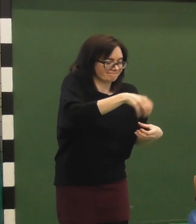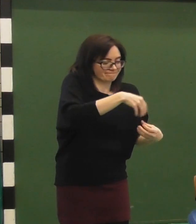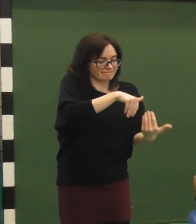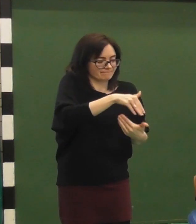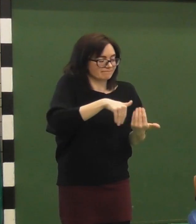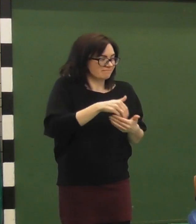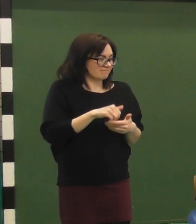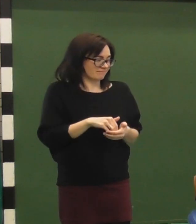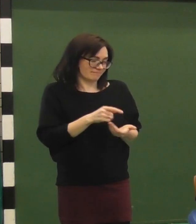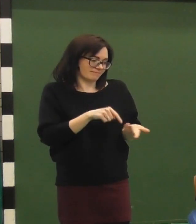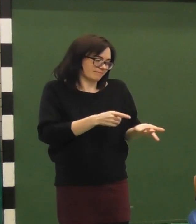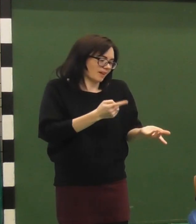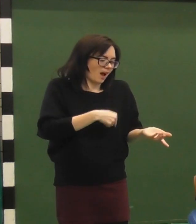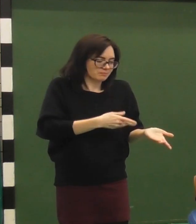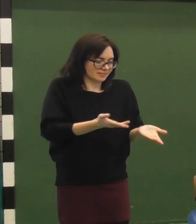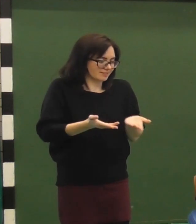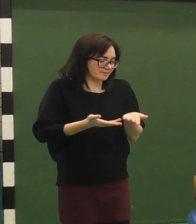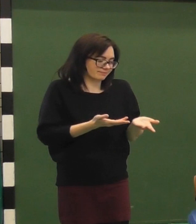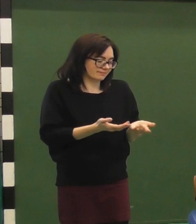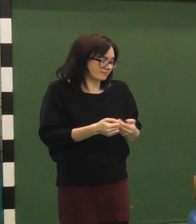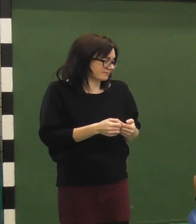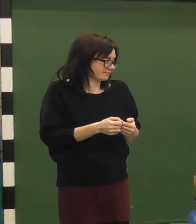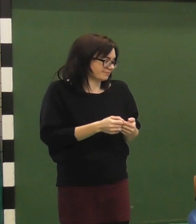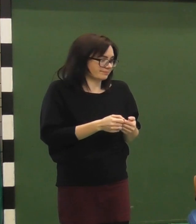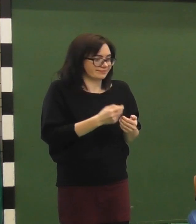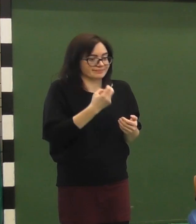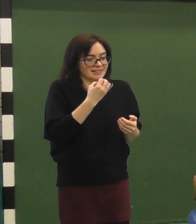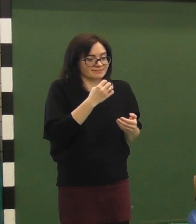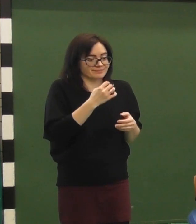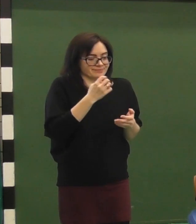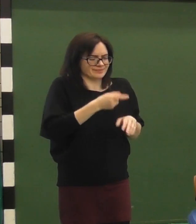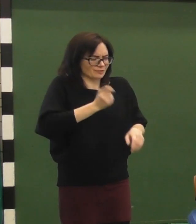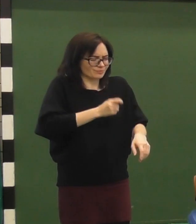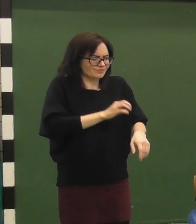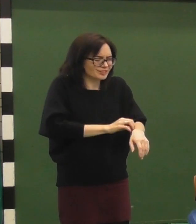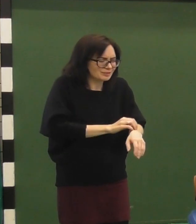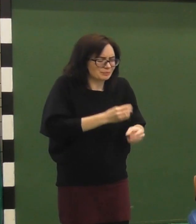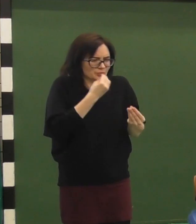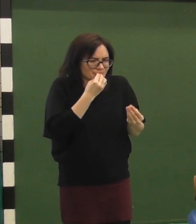Cheapers.